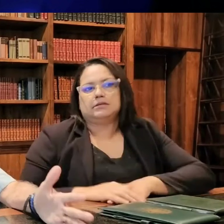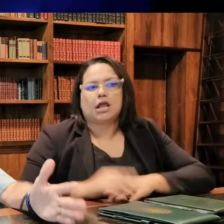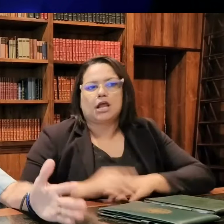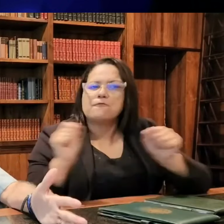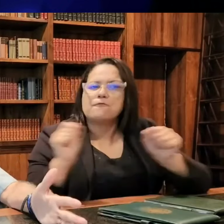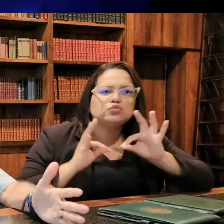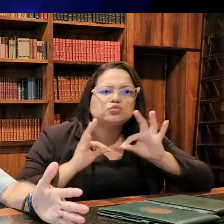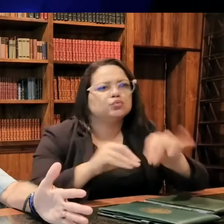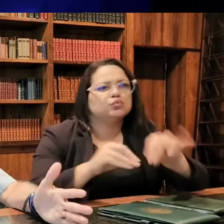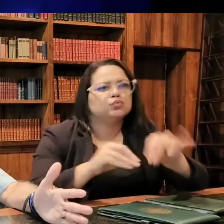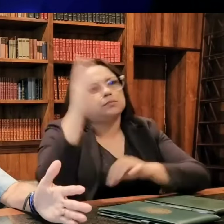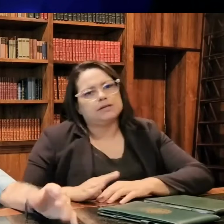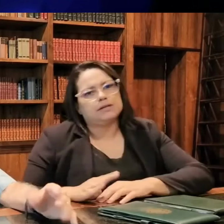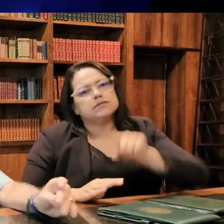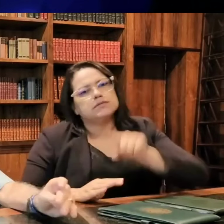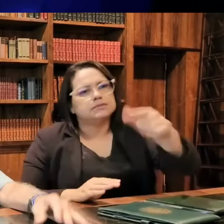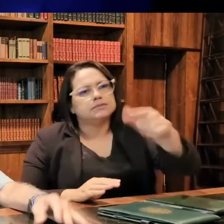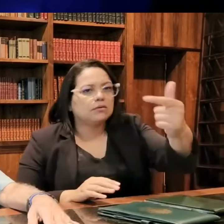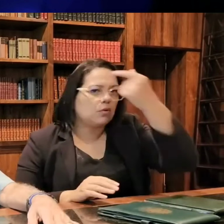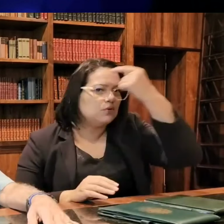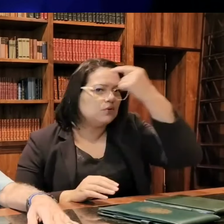Tenha consciência disso.